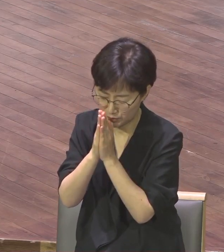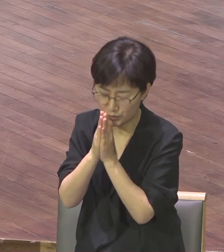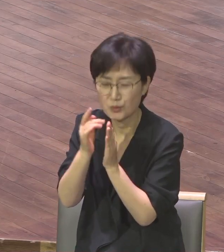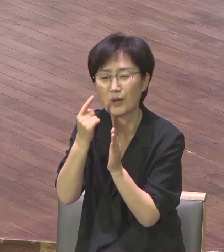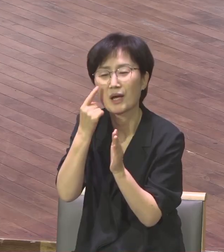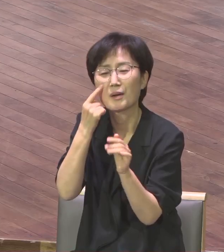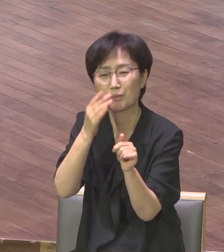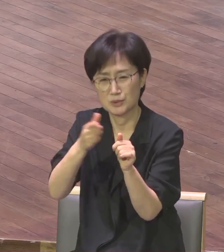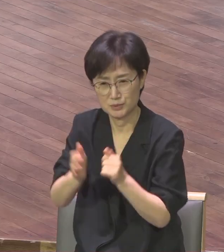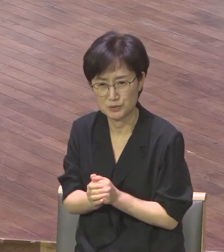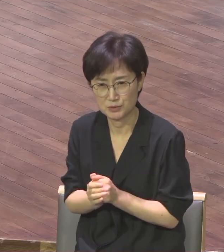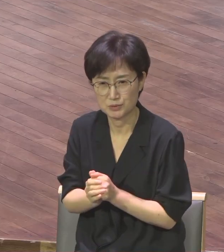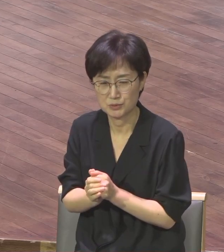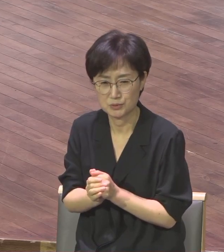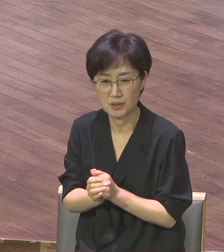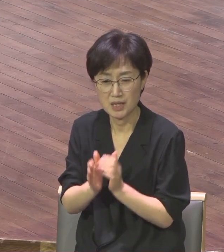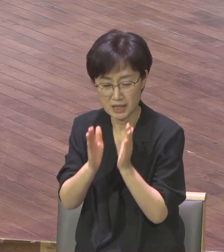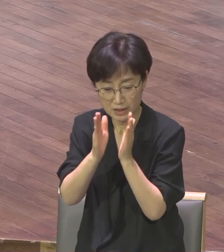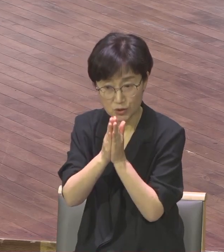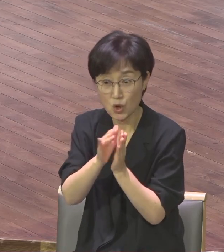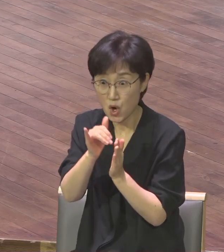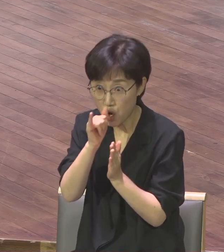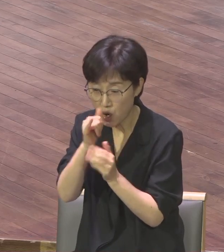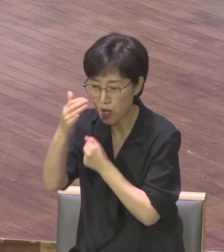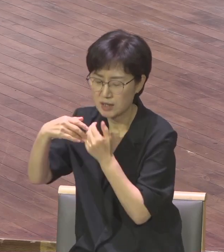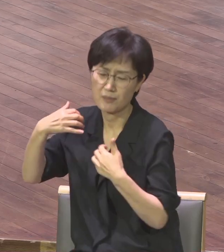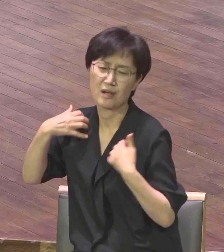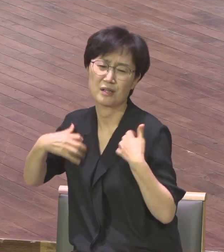하나님이 기뻐하신다.